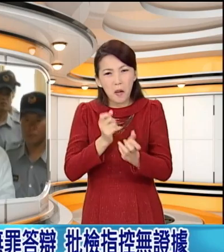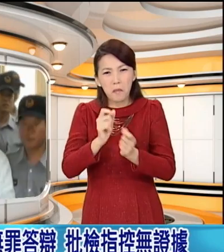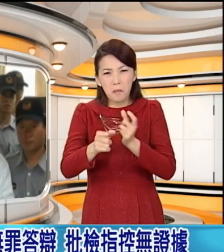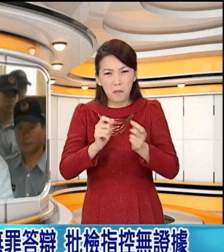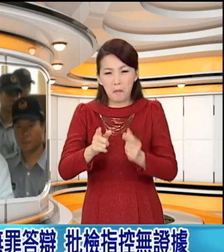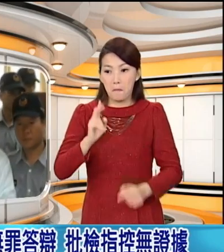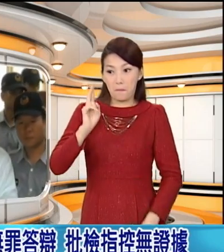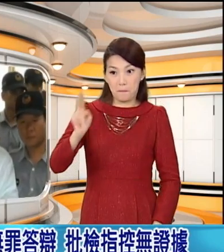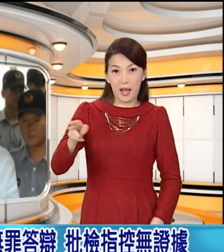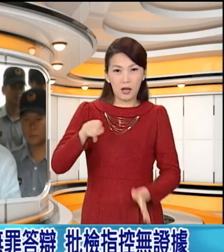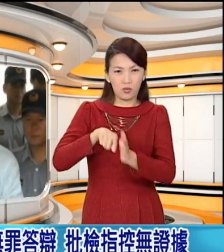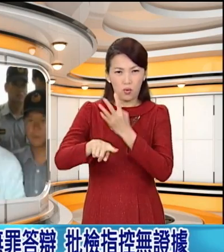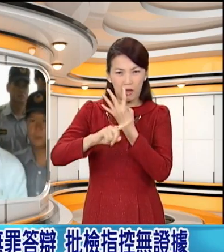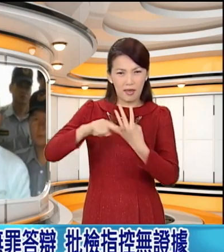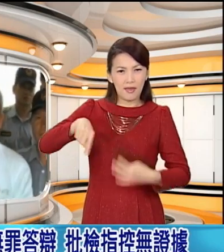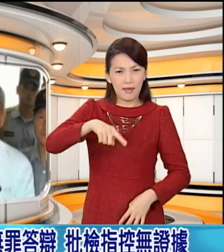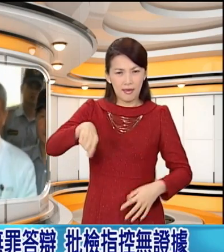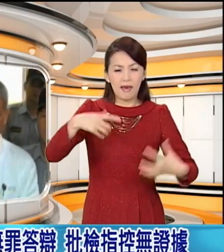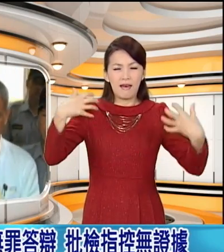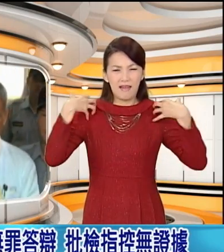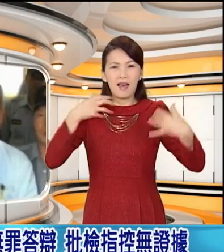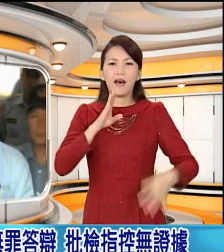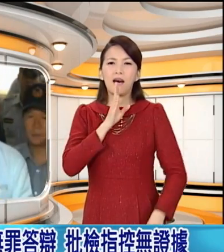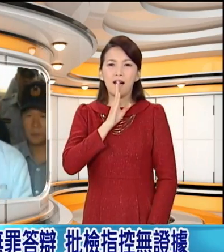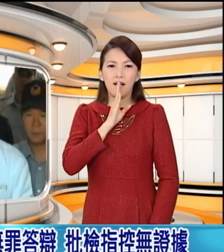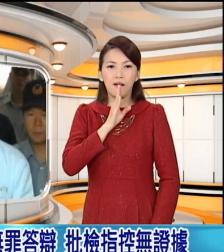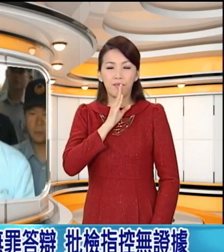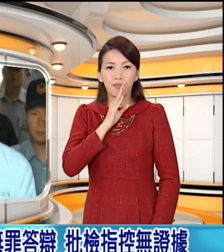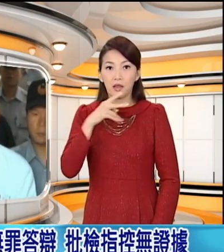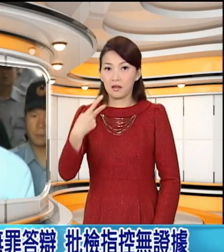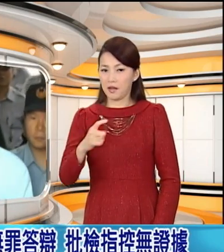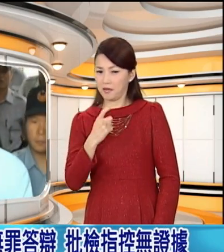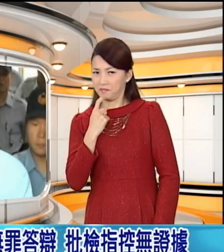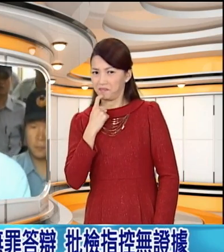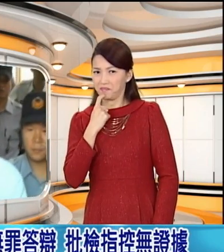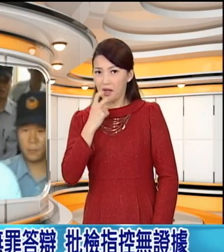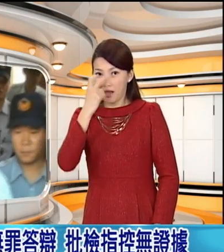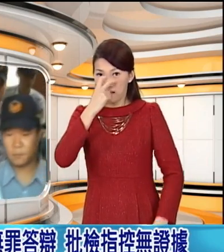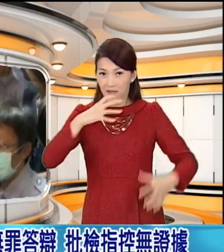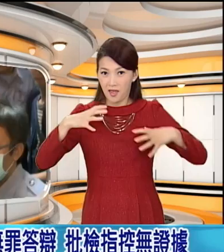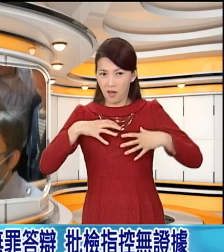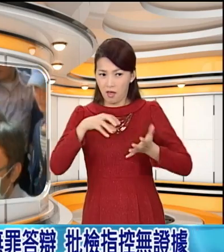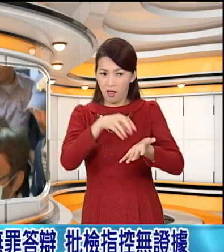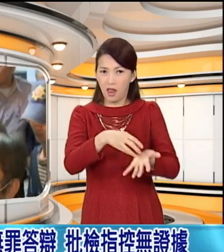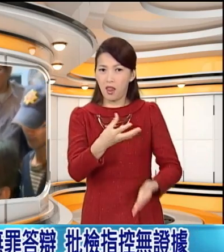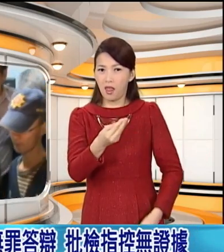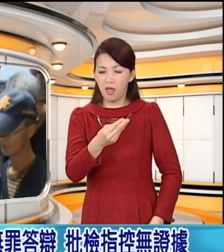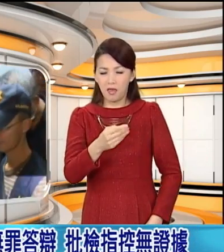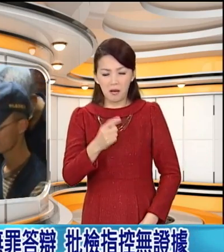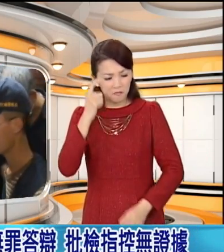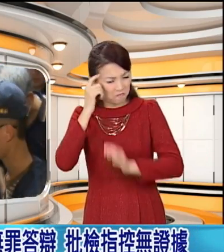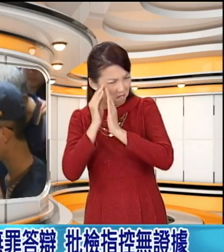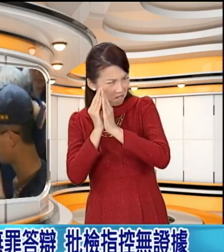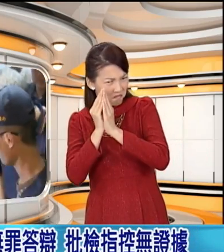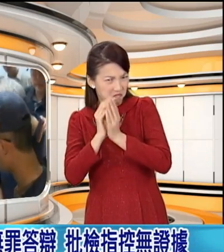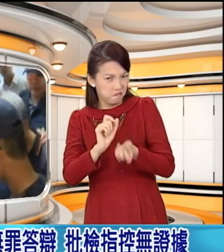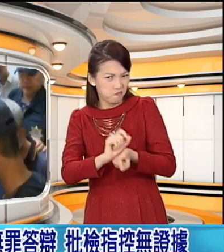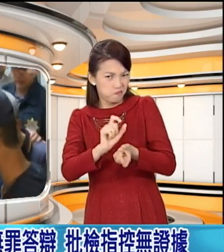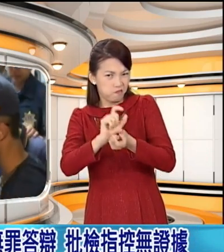分工，更质疑检方的指控根本都是臆测，缺乏证据，对他的人